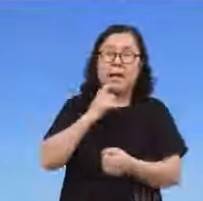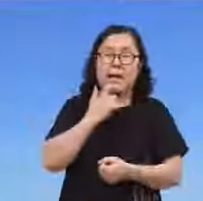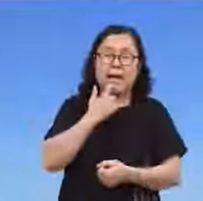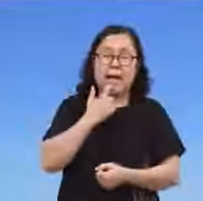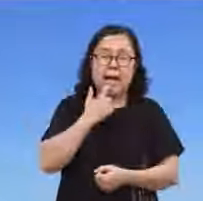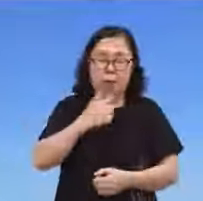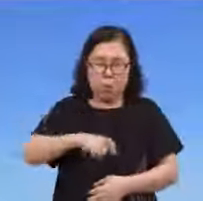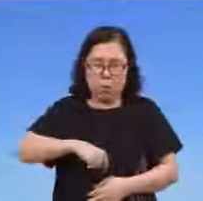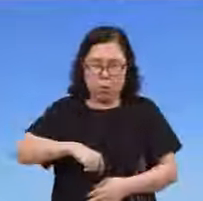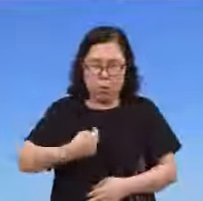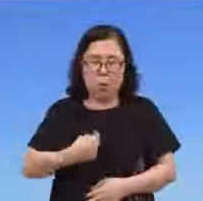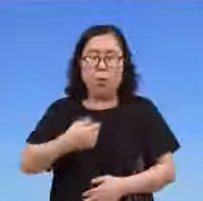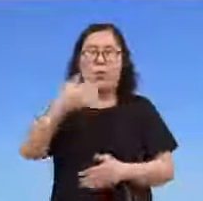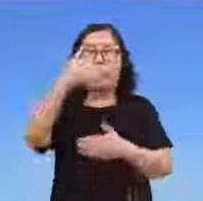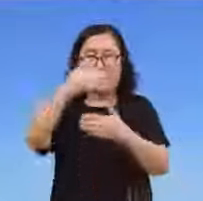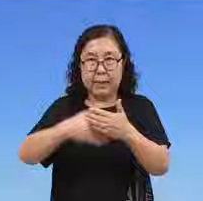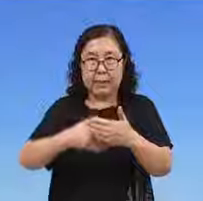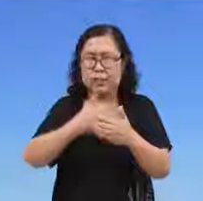홀로